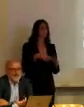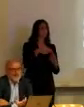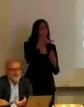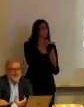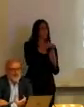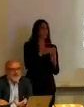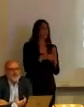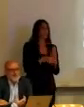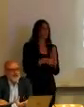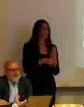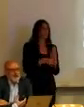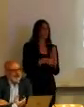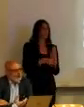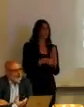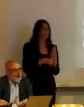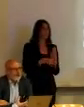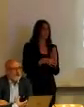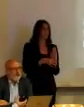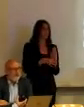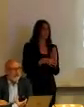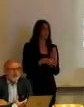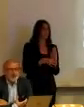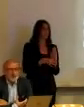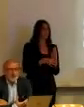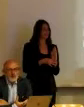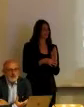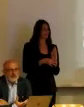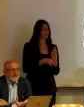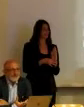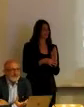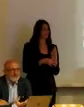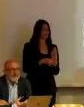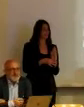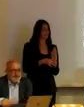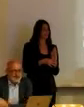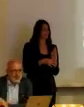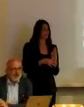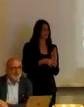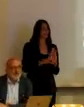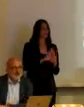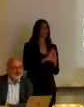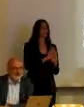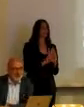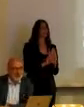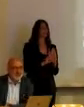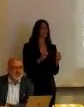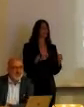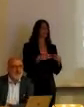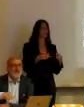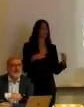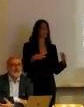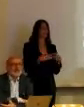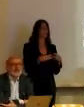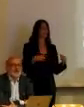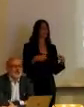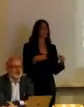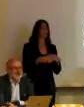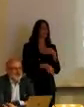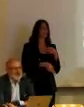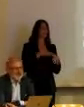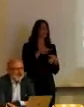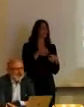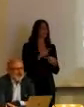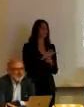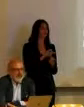quella di permettervi di fare dei curriculum molto flessibili e quindi di poter scegliere le